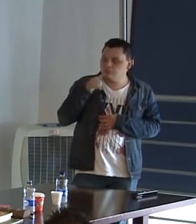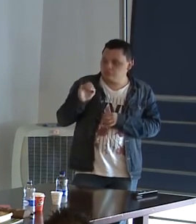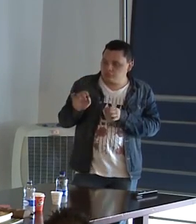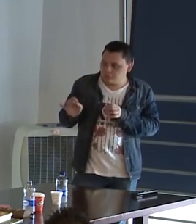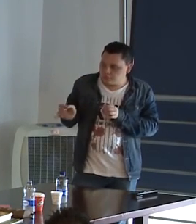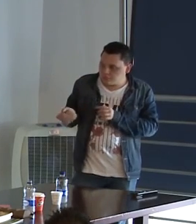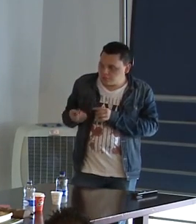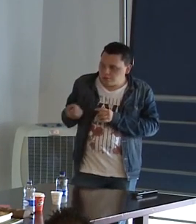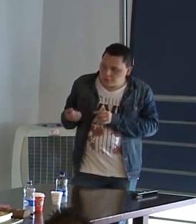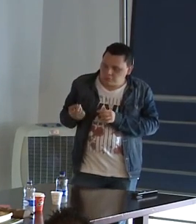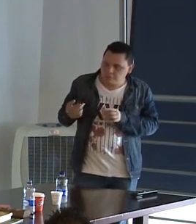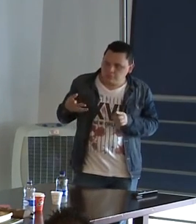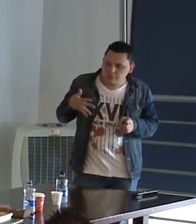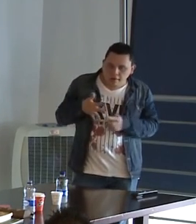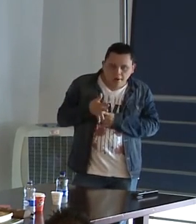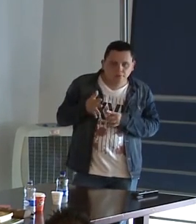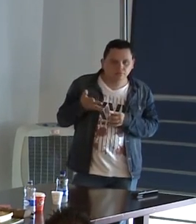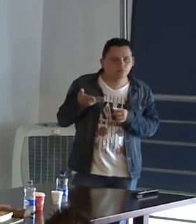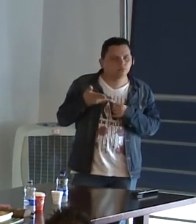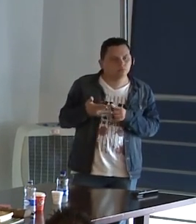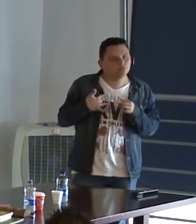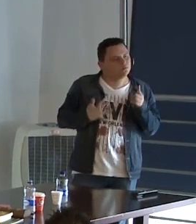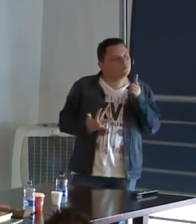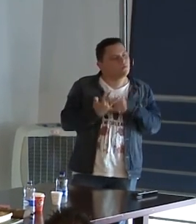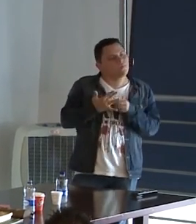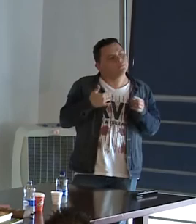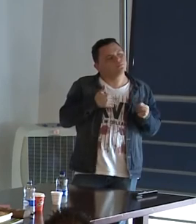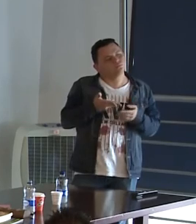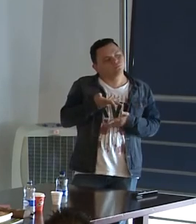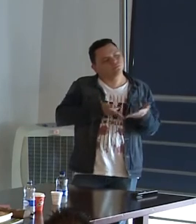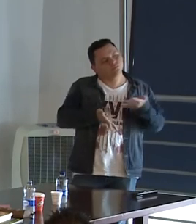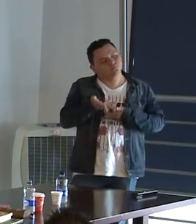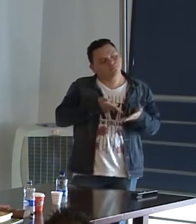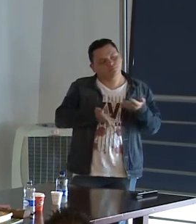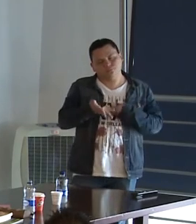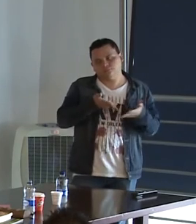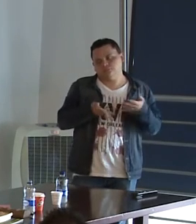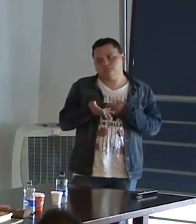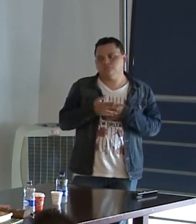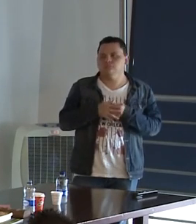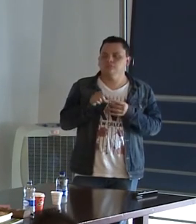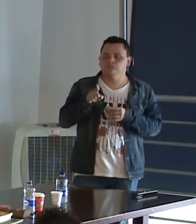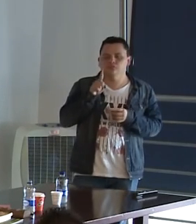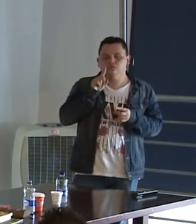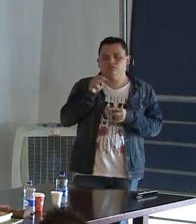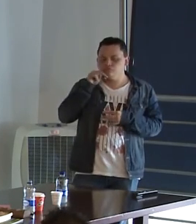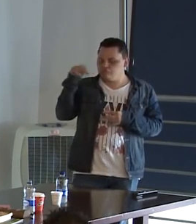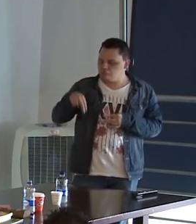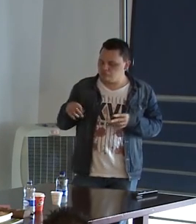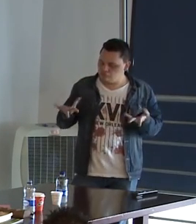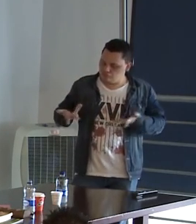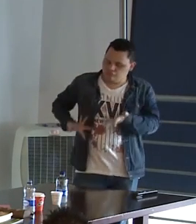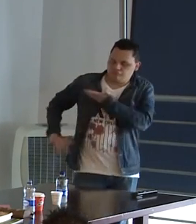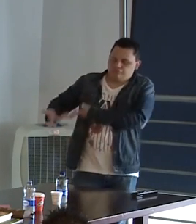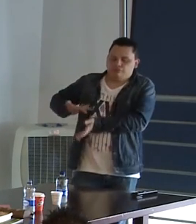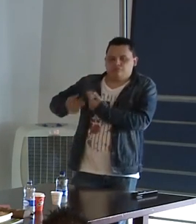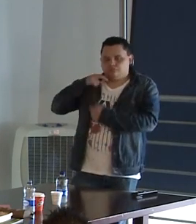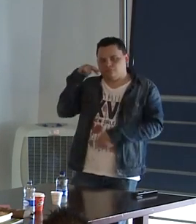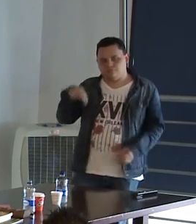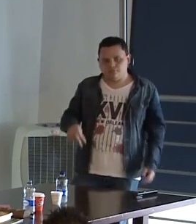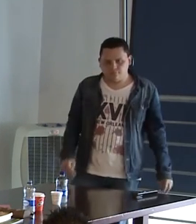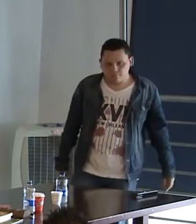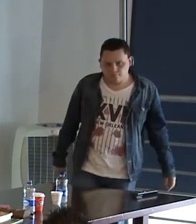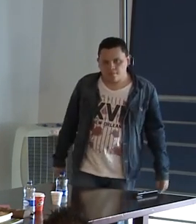gérmenes, que trae la convivencia interhumana.